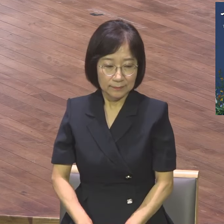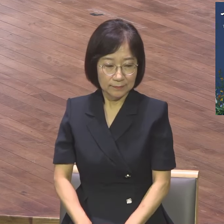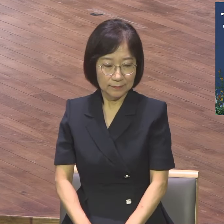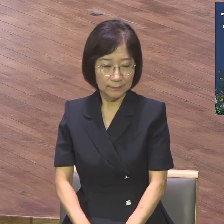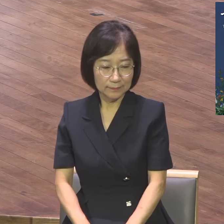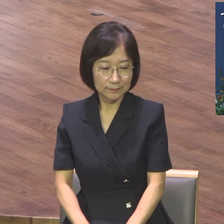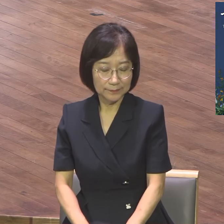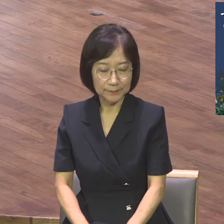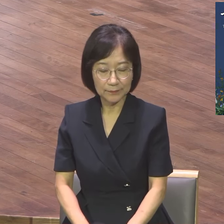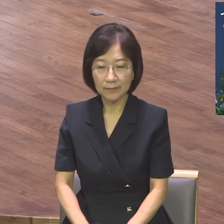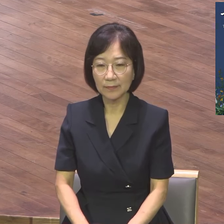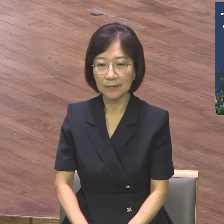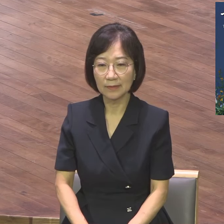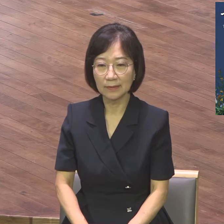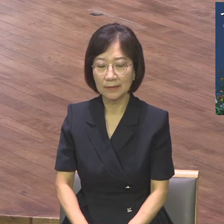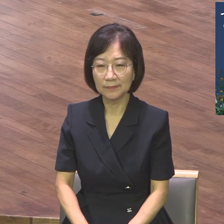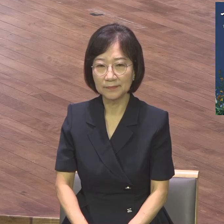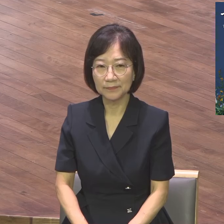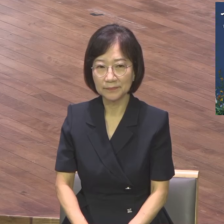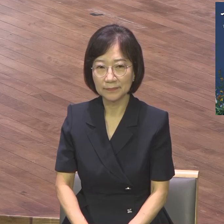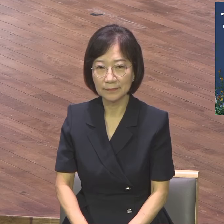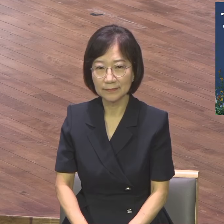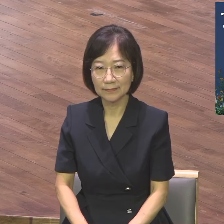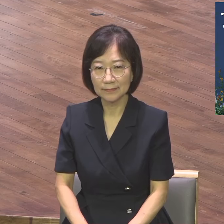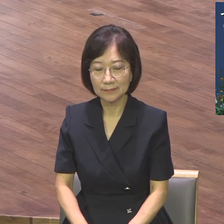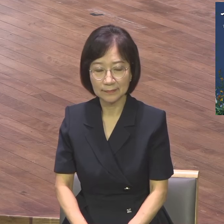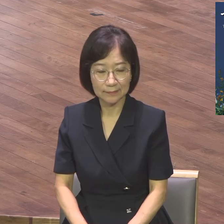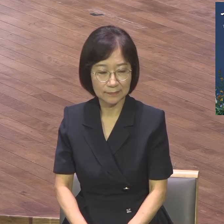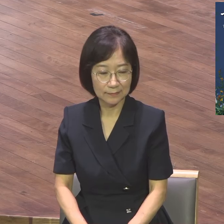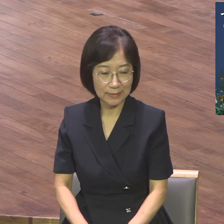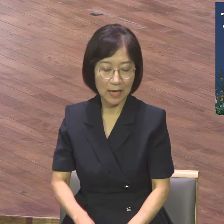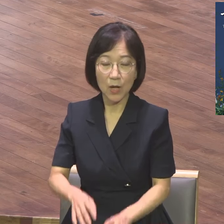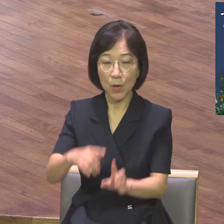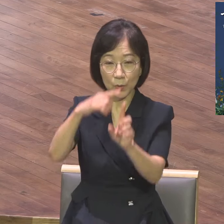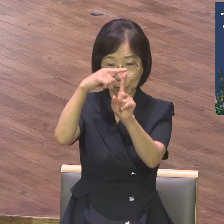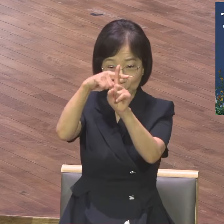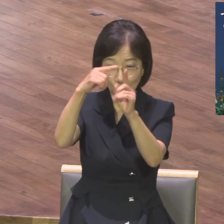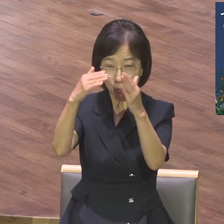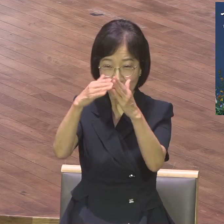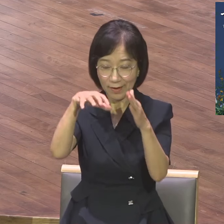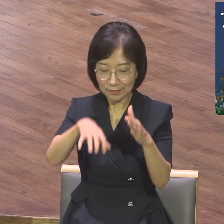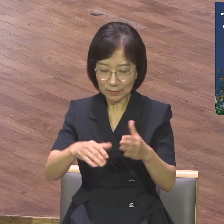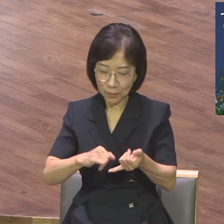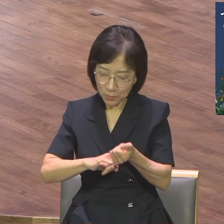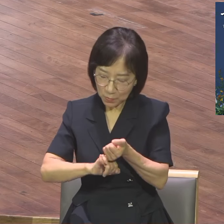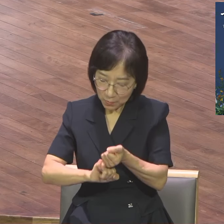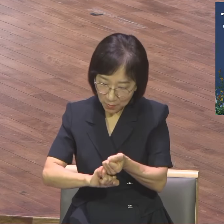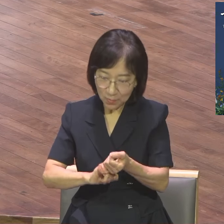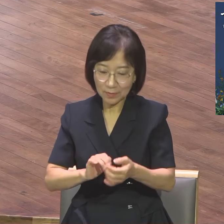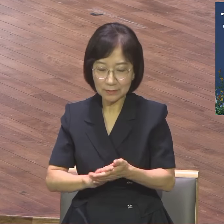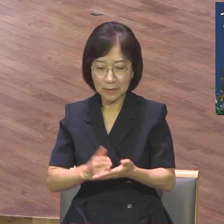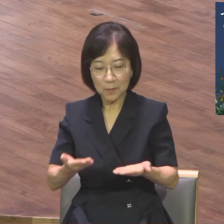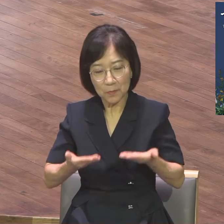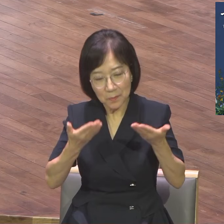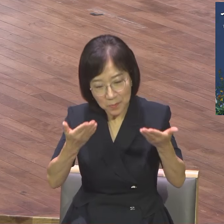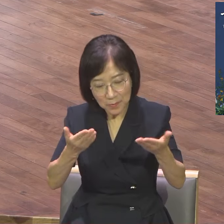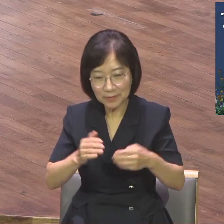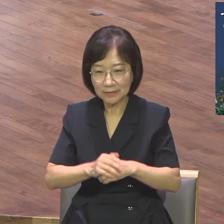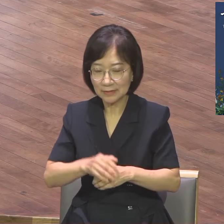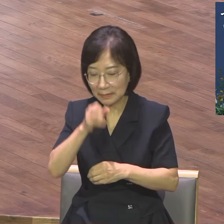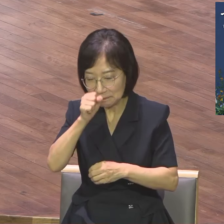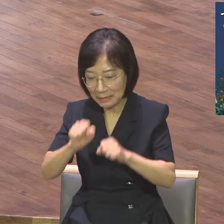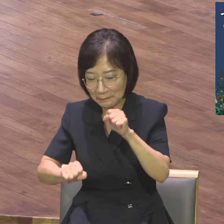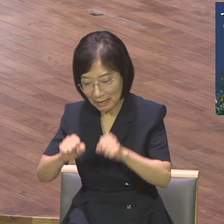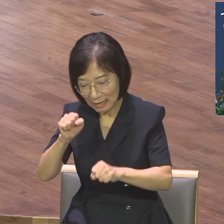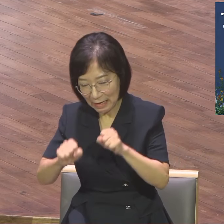교회는 그런 것도 아니에요. 그 다른 종교도 하면 돼요. 우리도 물론 하지만은 기독교의 본질, 기독교의 본질이